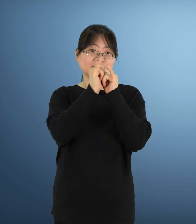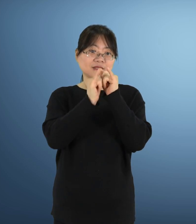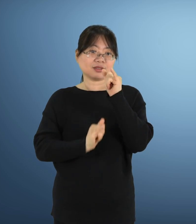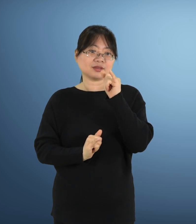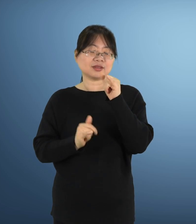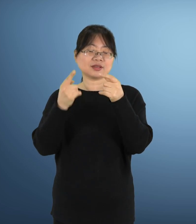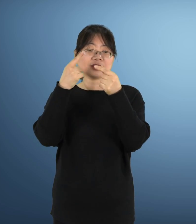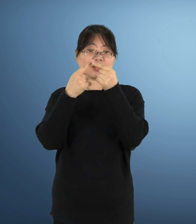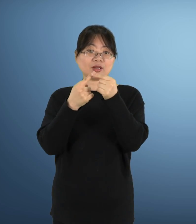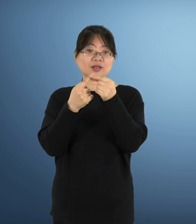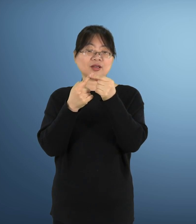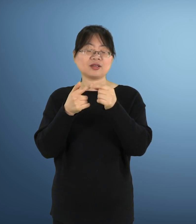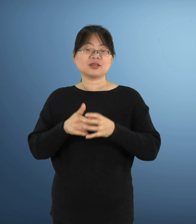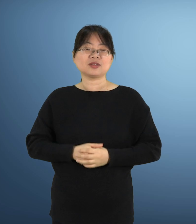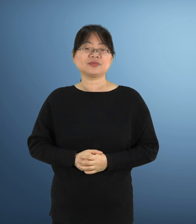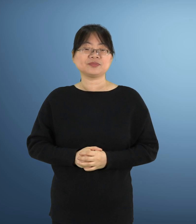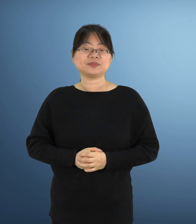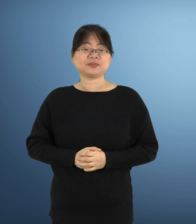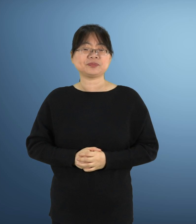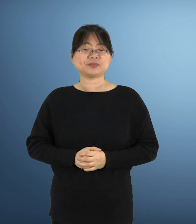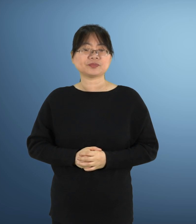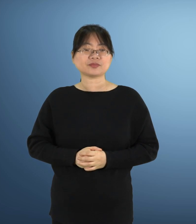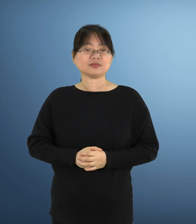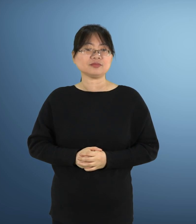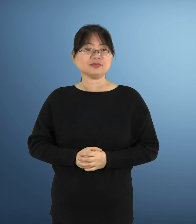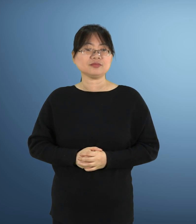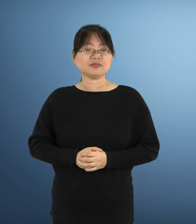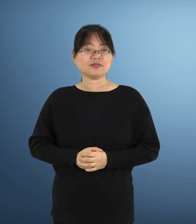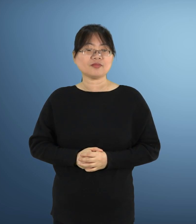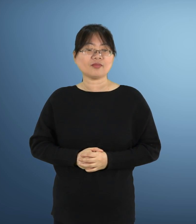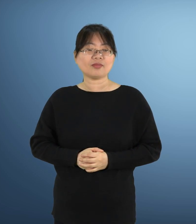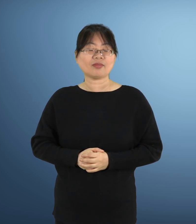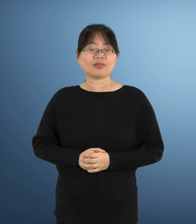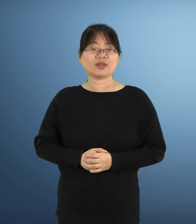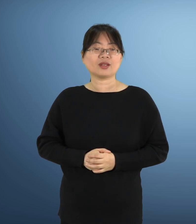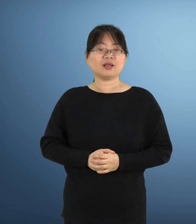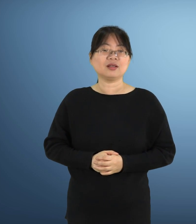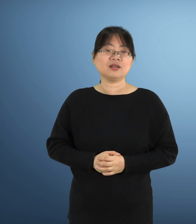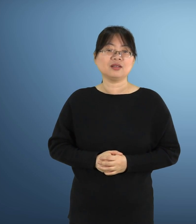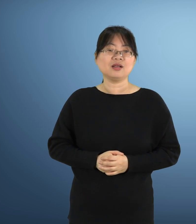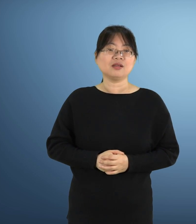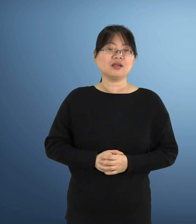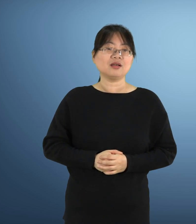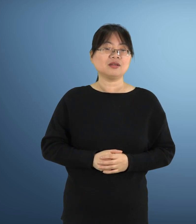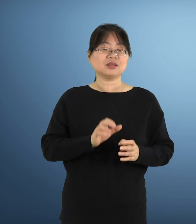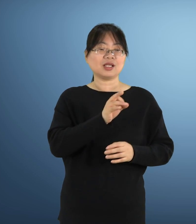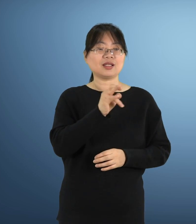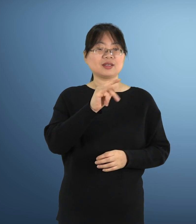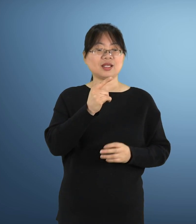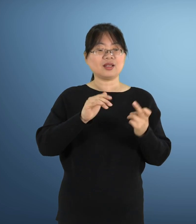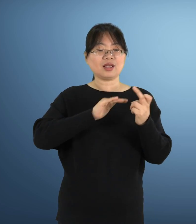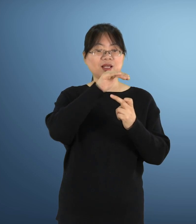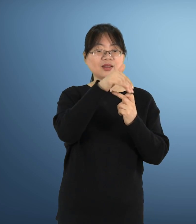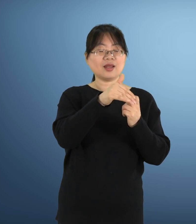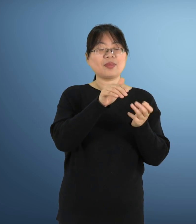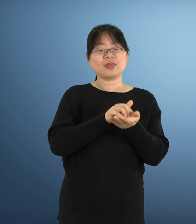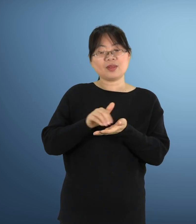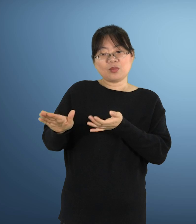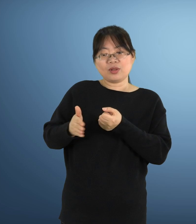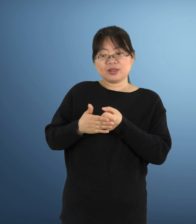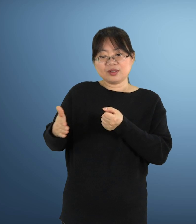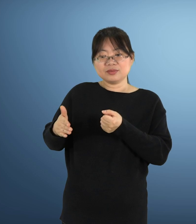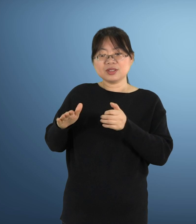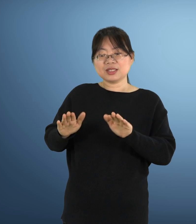그 첫 번째 무어했던 환경에서 쫓겨남으로 인류의 비극은 이렇게 시작이 된 거예요.